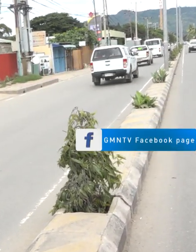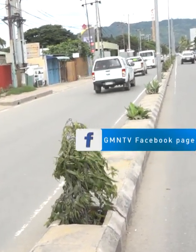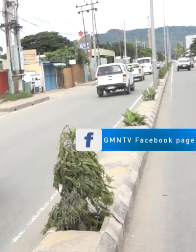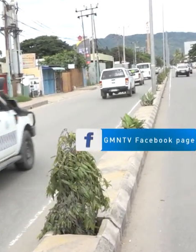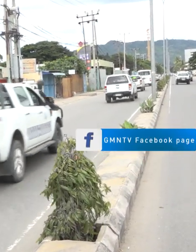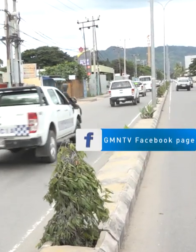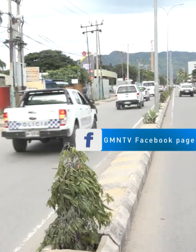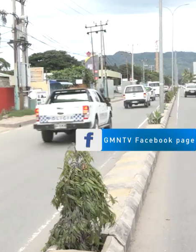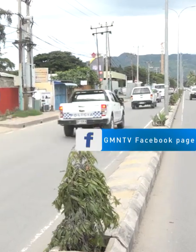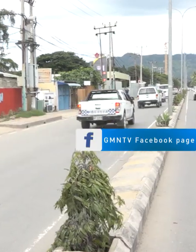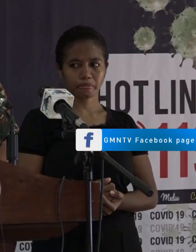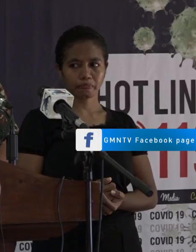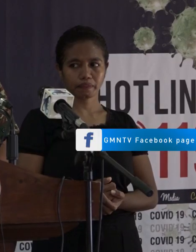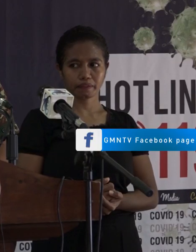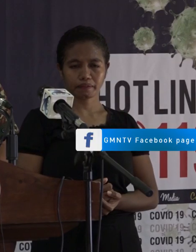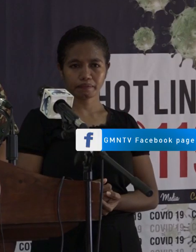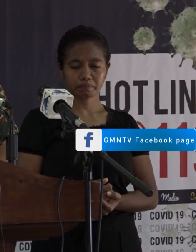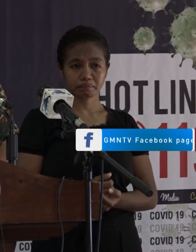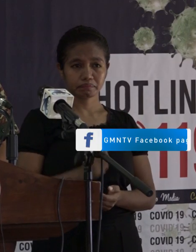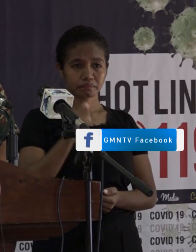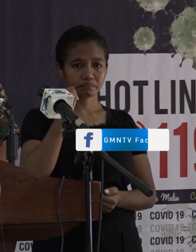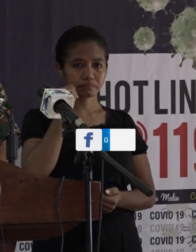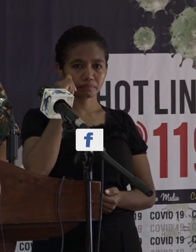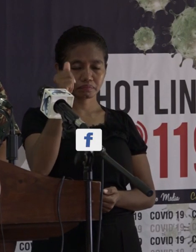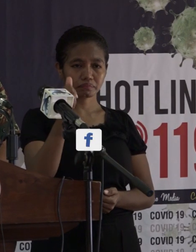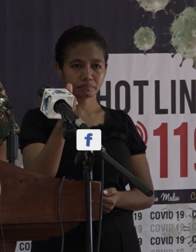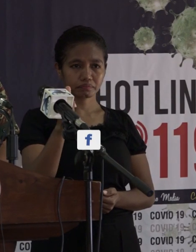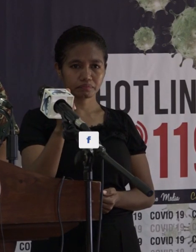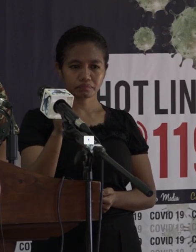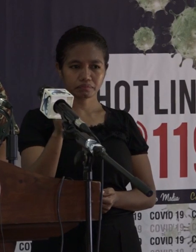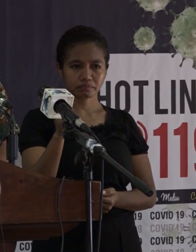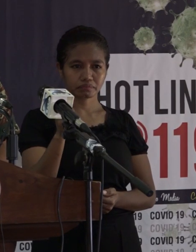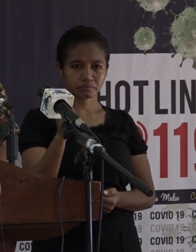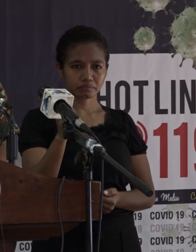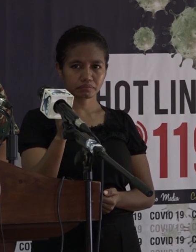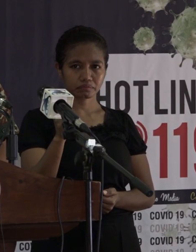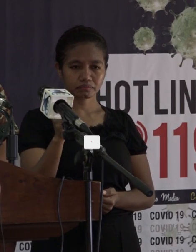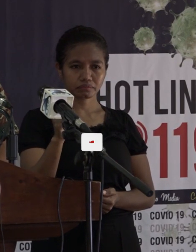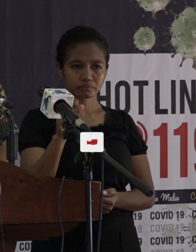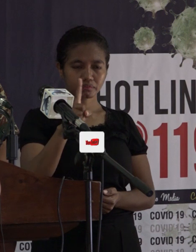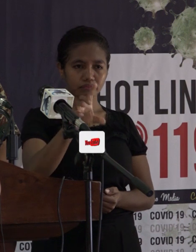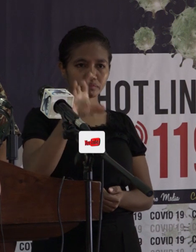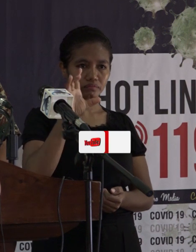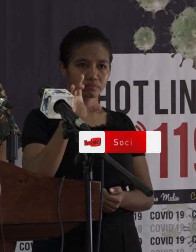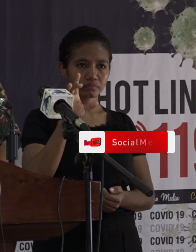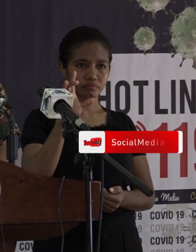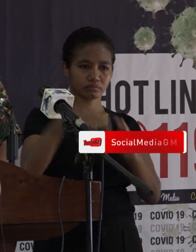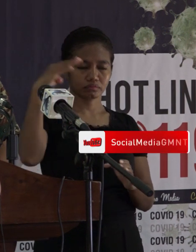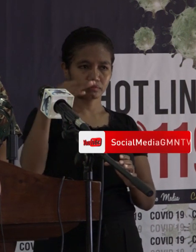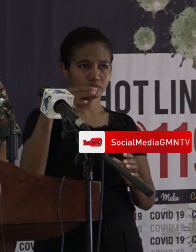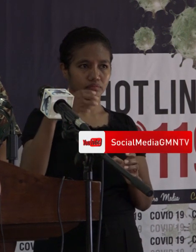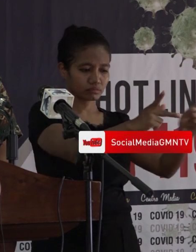hat ou de fila ba uma. Abang, se é ema a tosida é a nura sem rato, mas se sair se faz em quarentena ou se